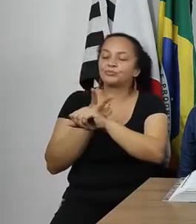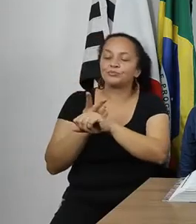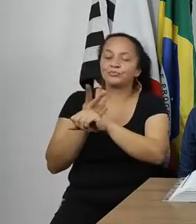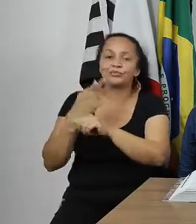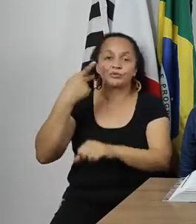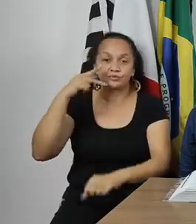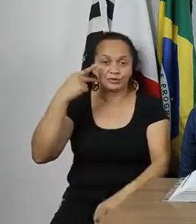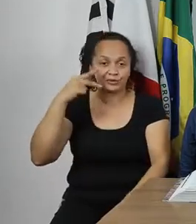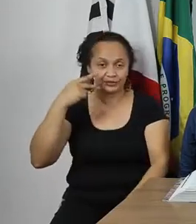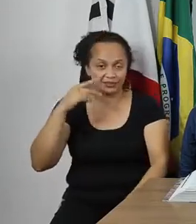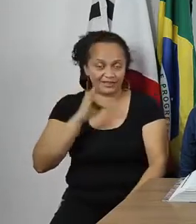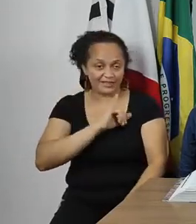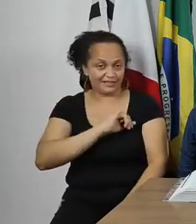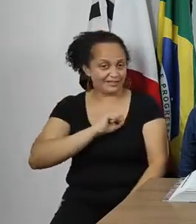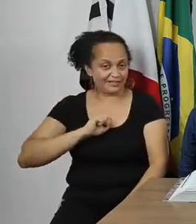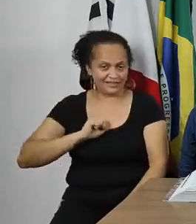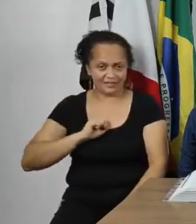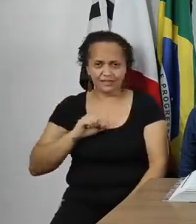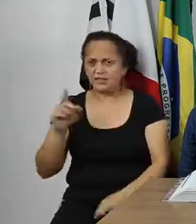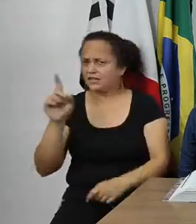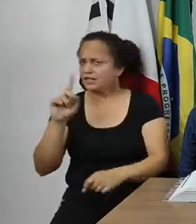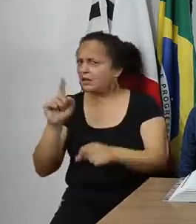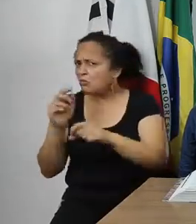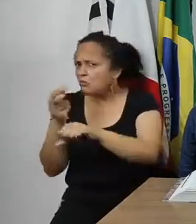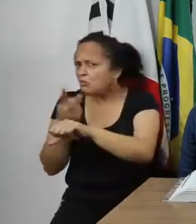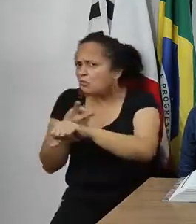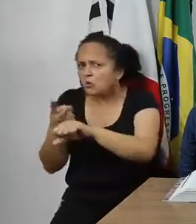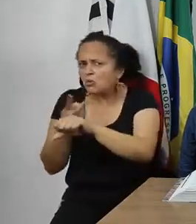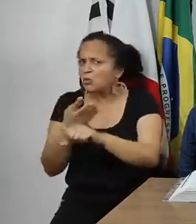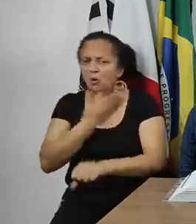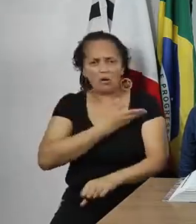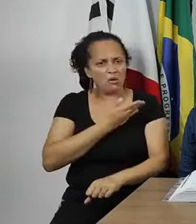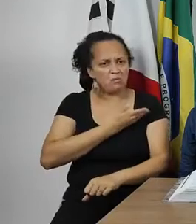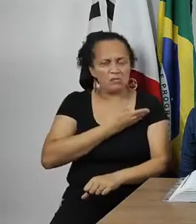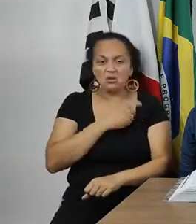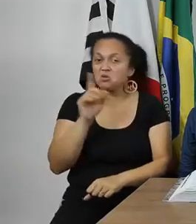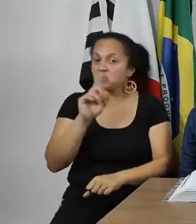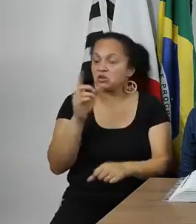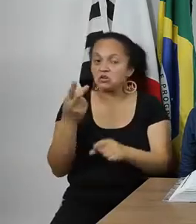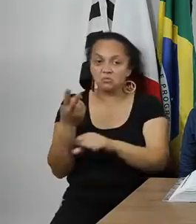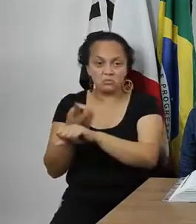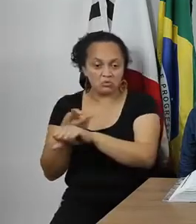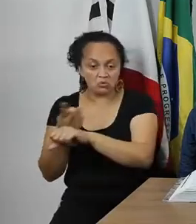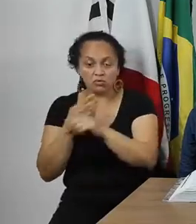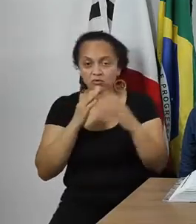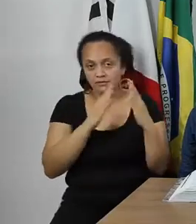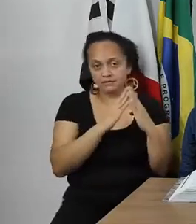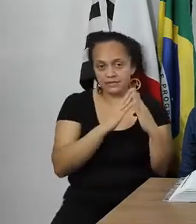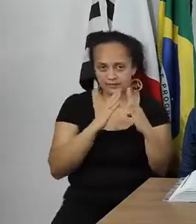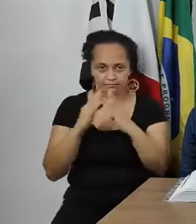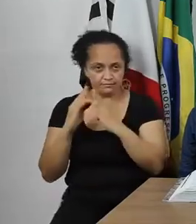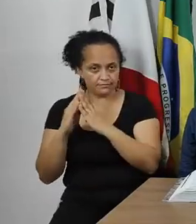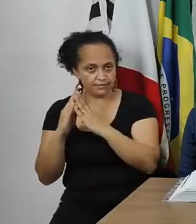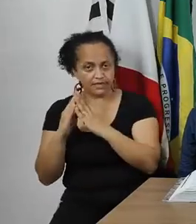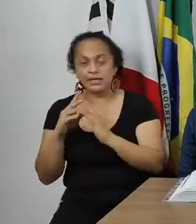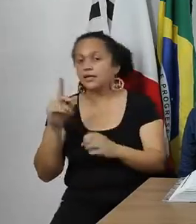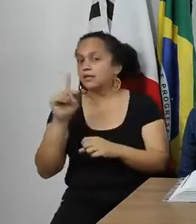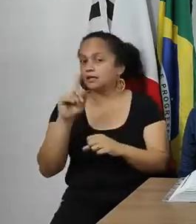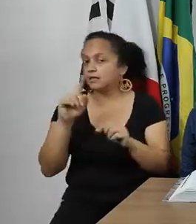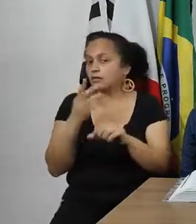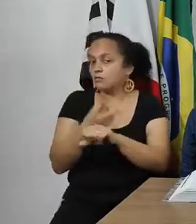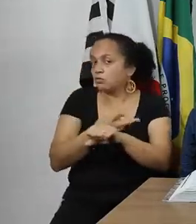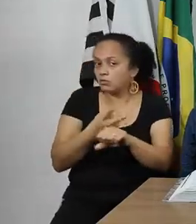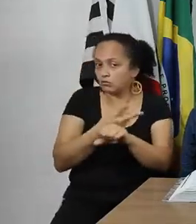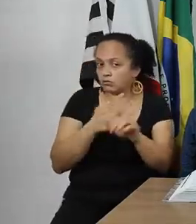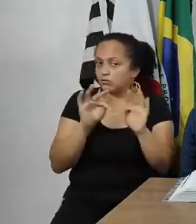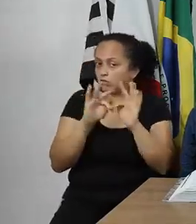Não foi o seu melhor amigo, não foi a sua vizinha, não foi um parente. Ele foi procurar uma resposta de Deus através